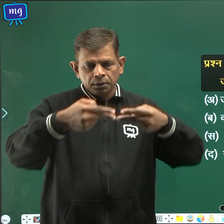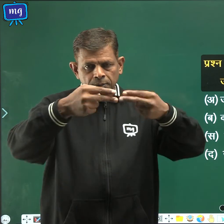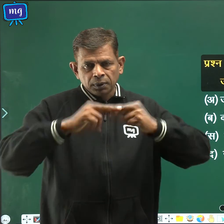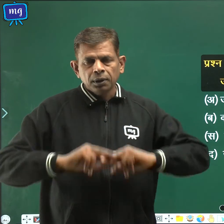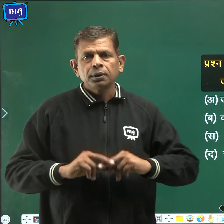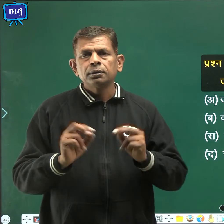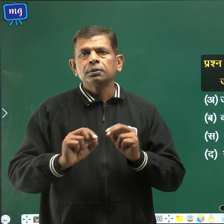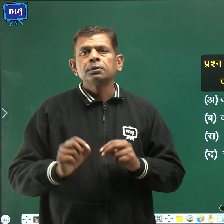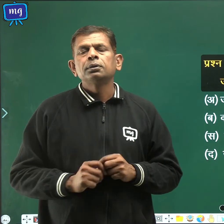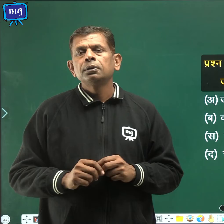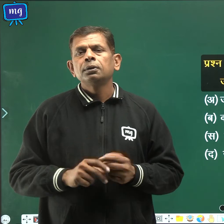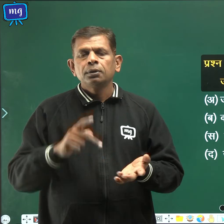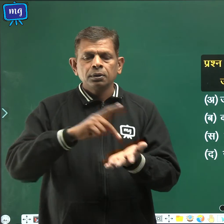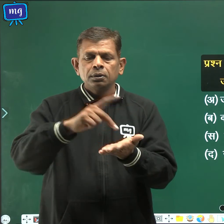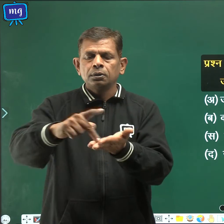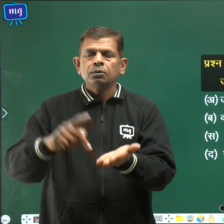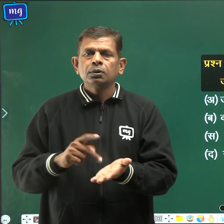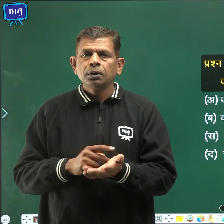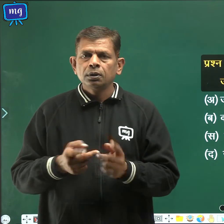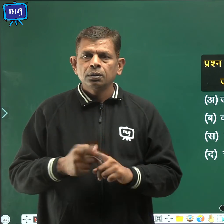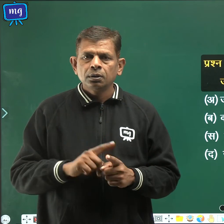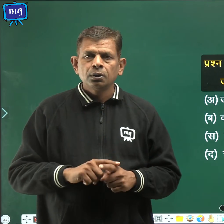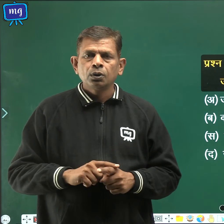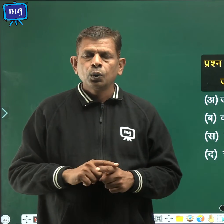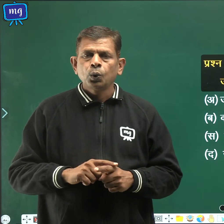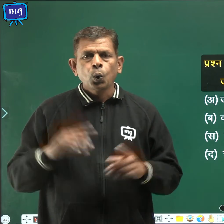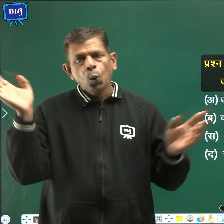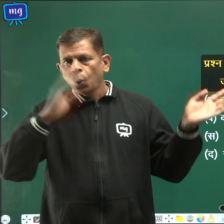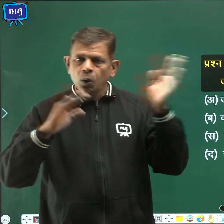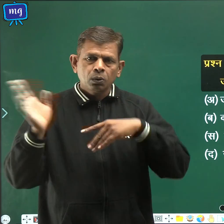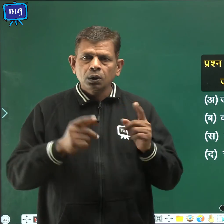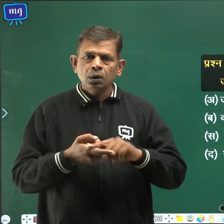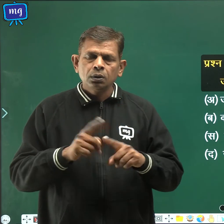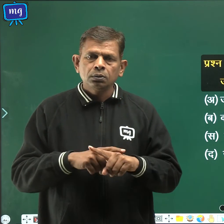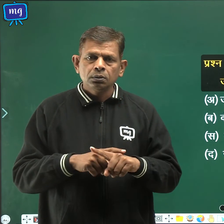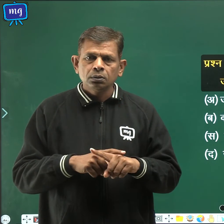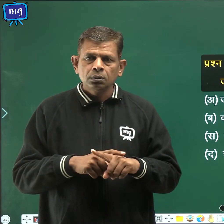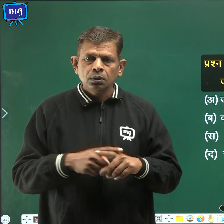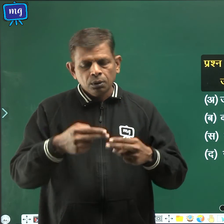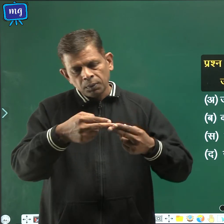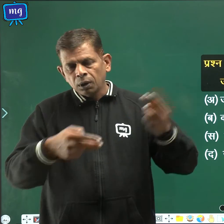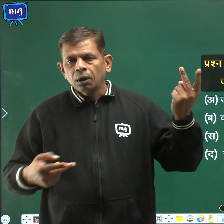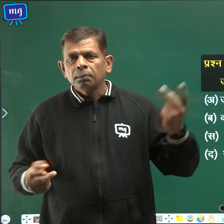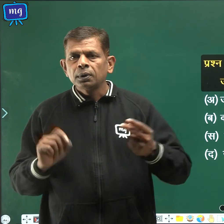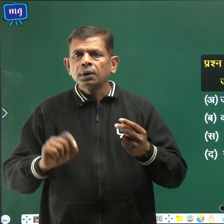निम्नलिखित क्षेत्रों की जलवायु का प्रकार